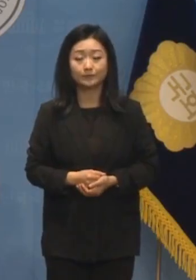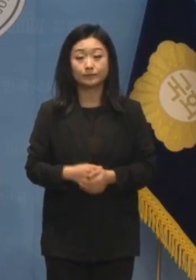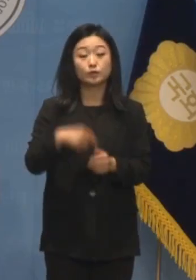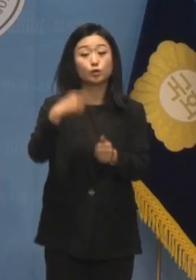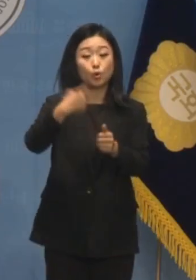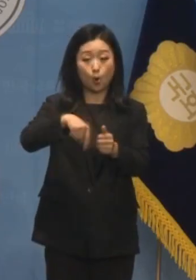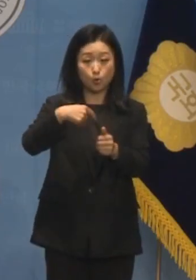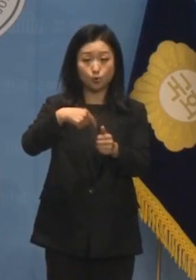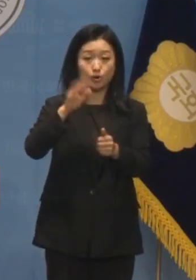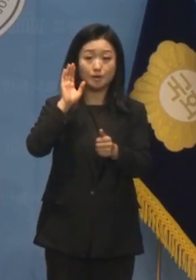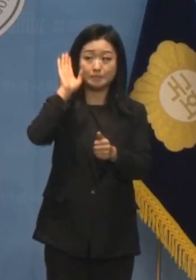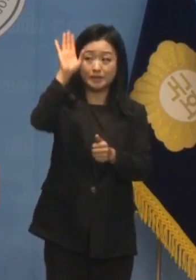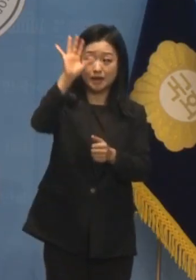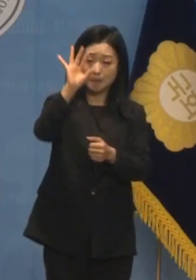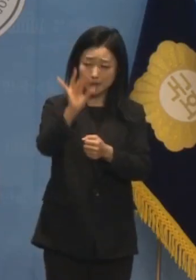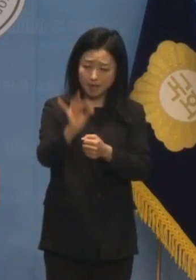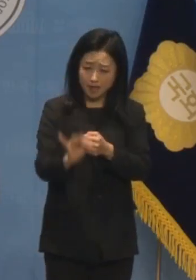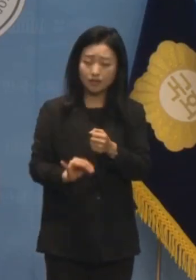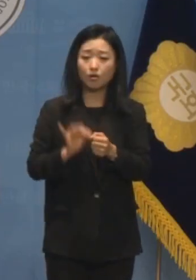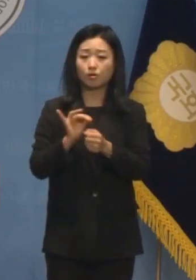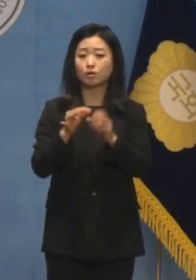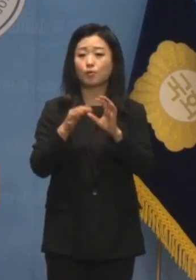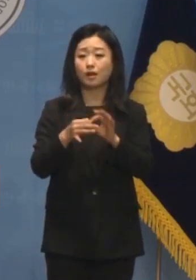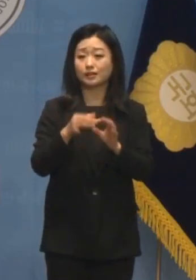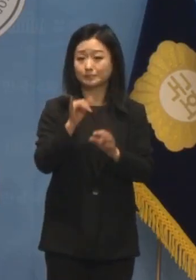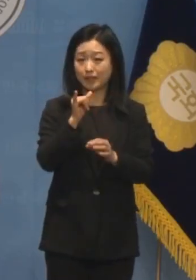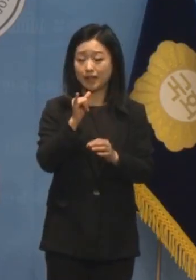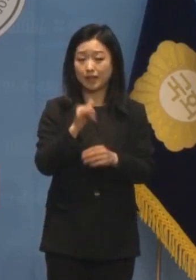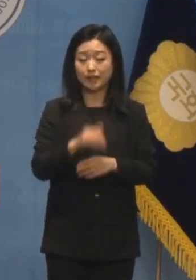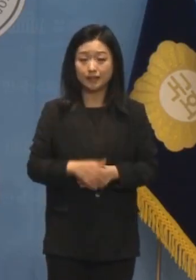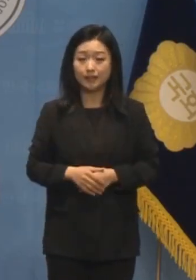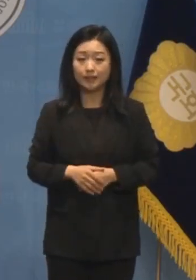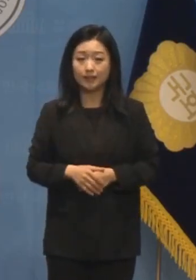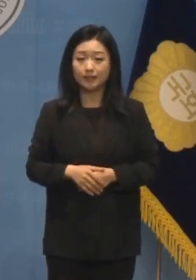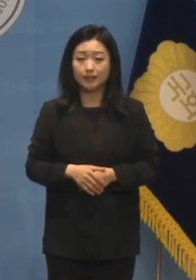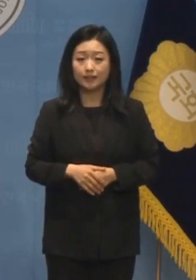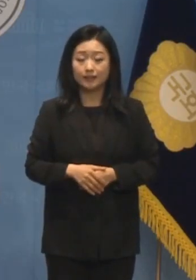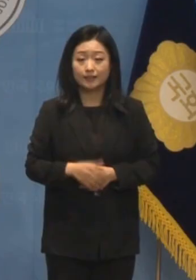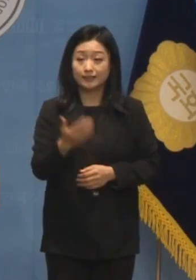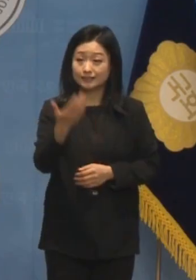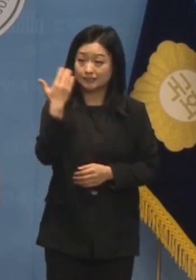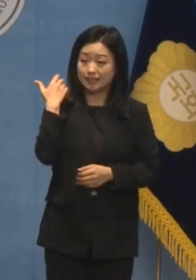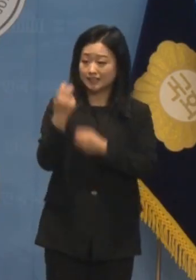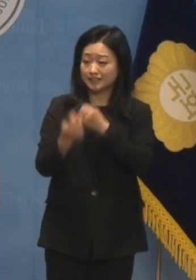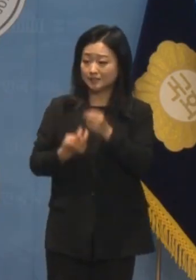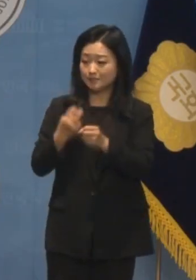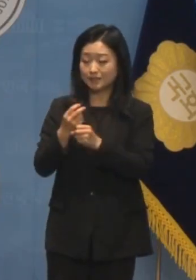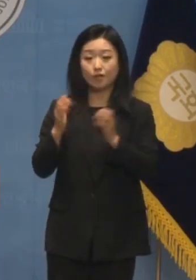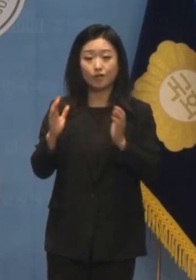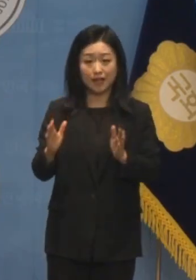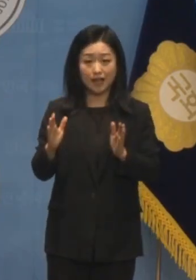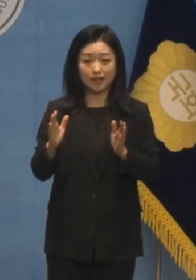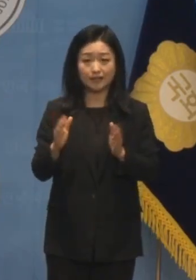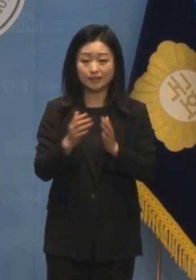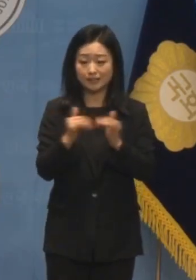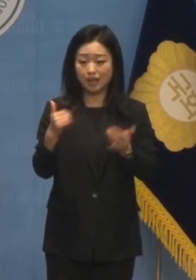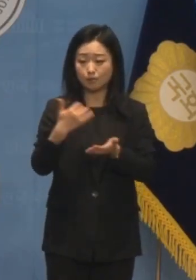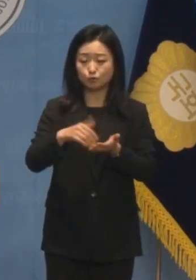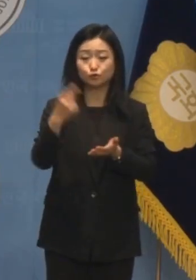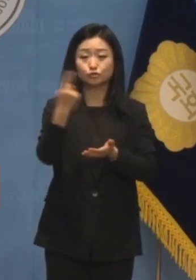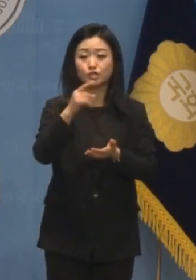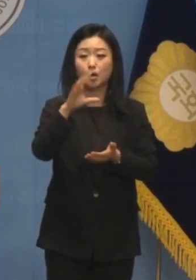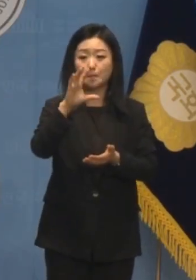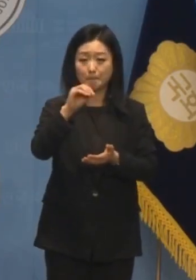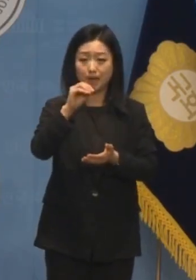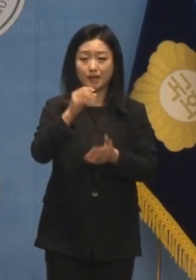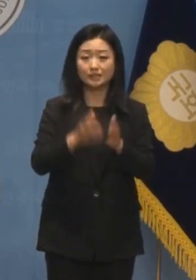교육은 백년지의 대계라고 합니다. 모름지기 지난 20여 년간 인구 천만 도시의